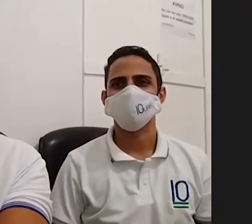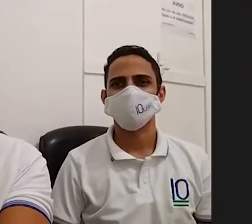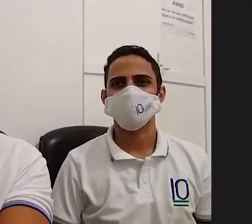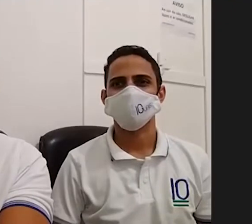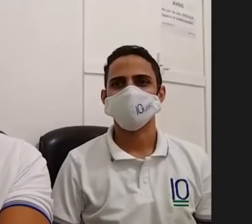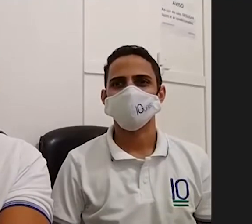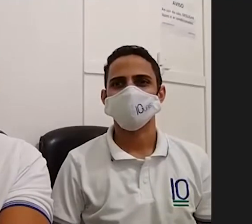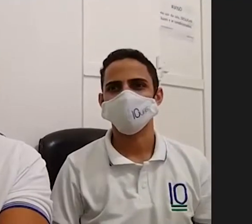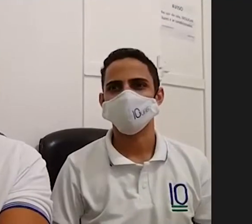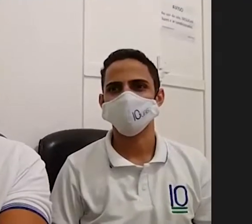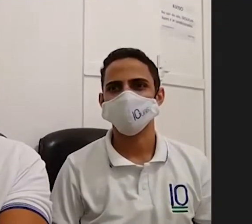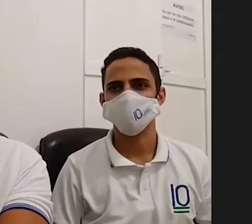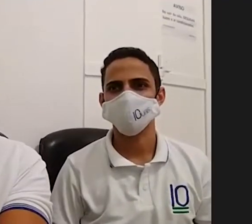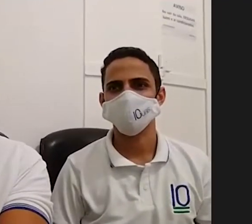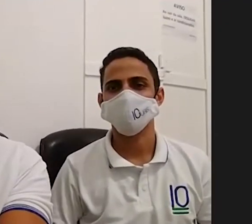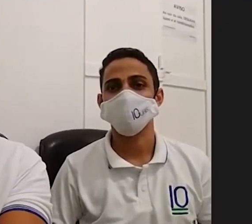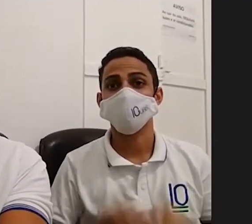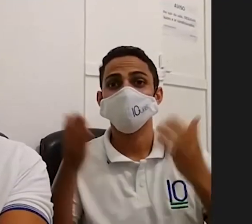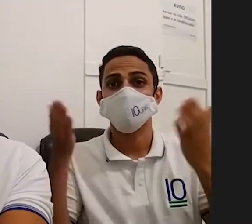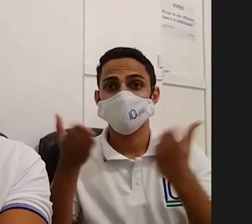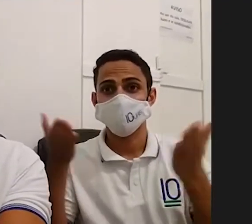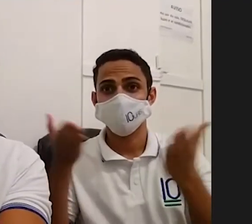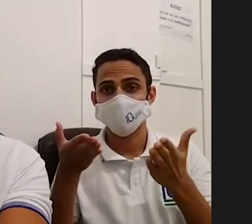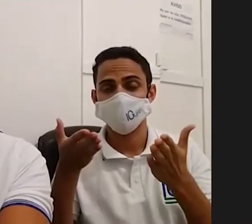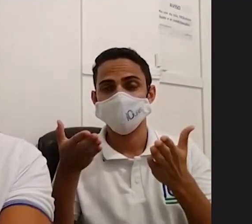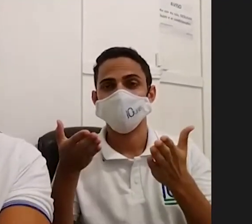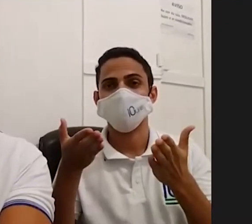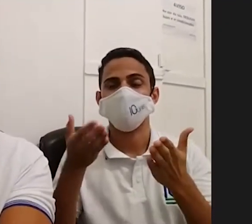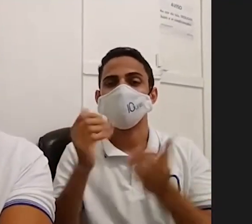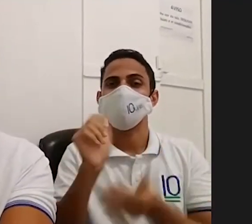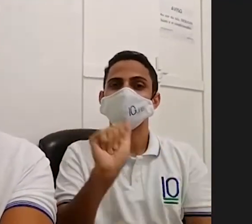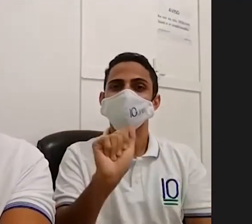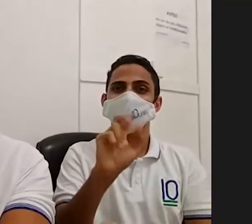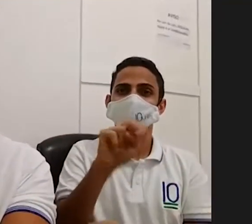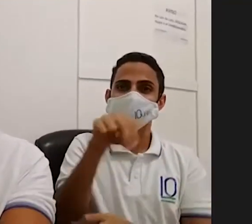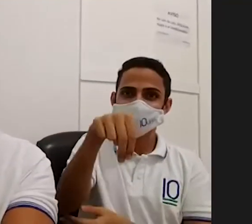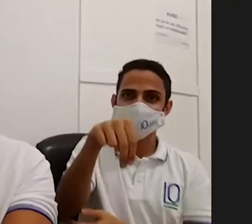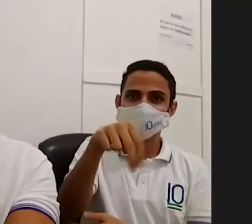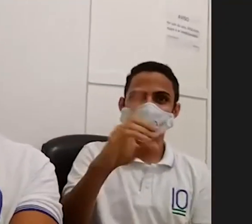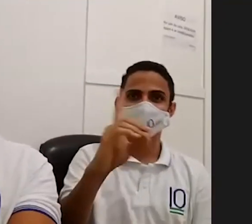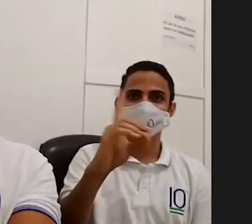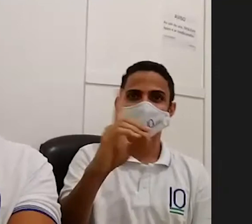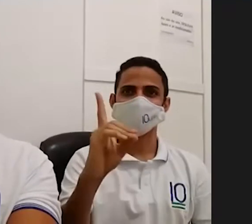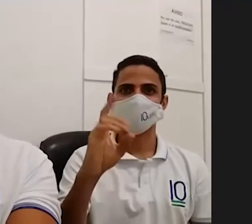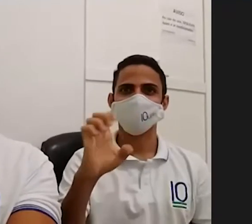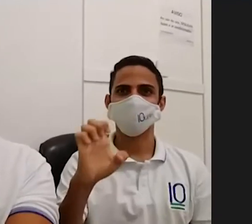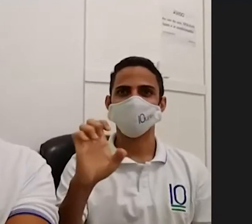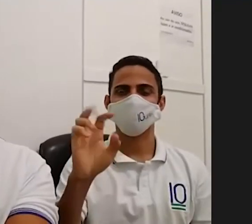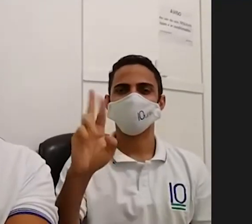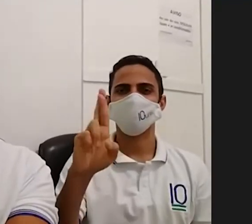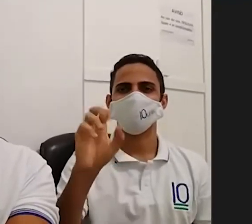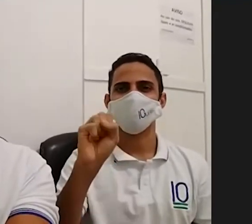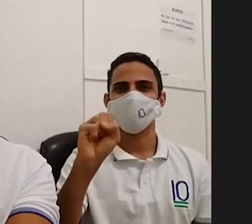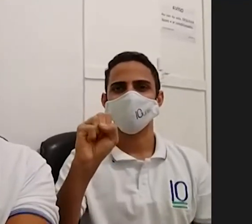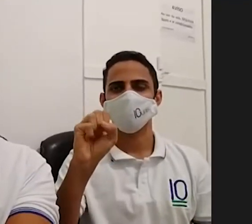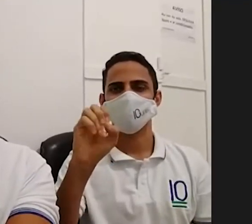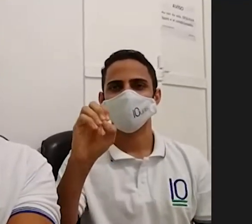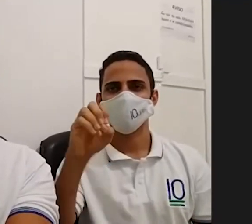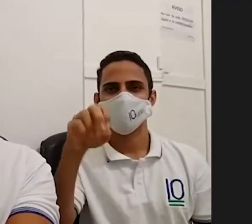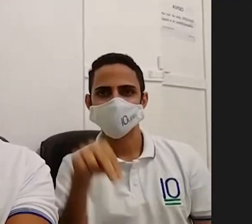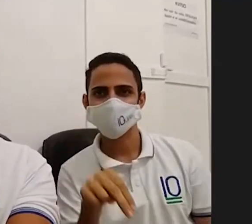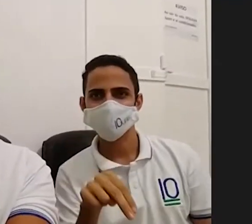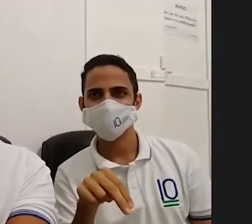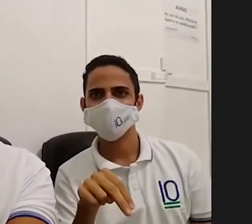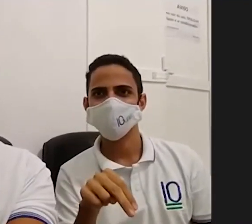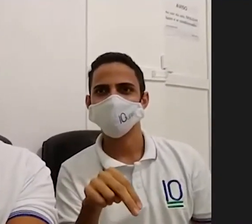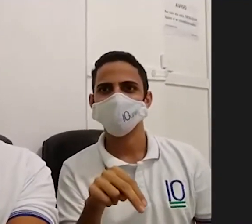pelo Anderson, né, pedindo que ele se apresente. Nós temos seis, pessoas aqui. Depois eu vou perguntar por que